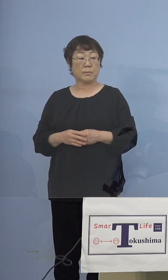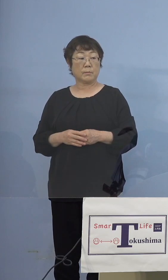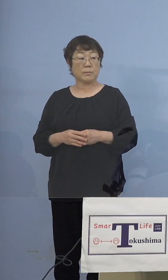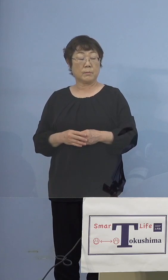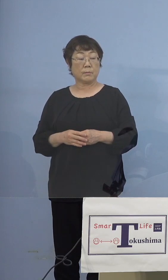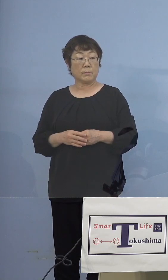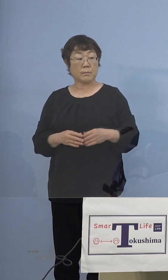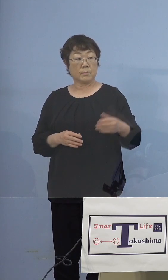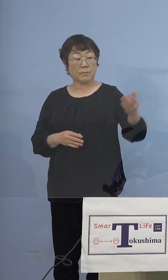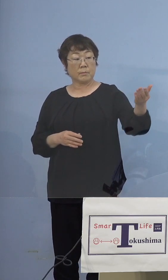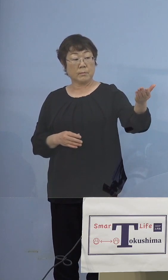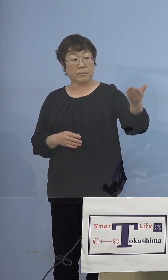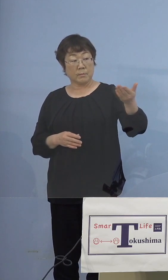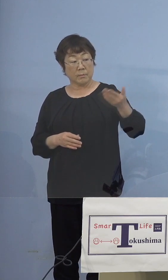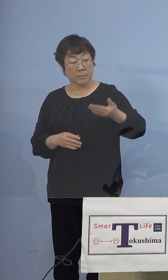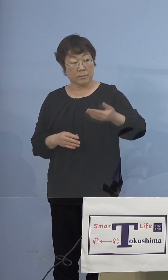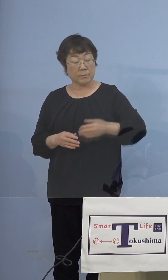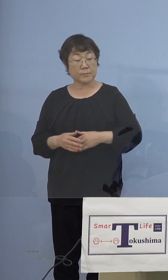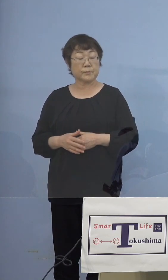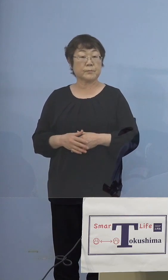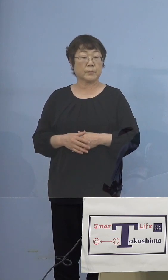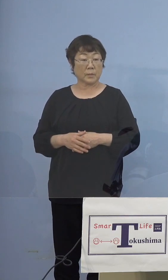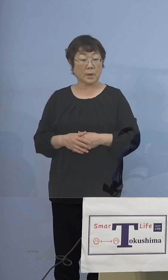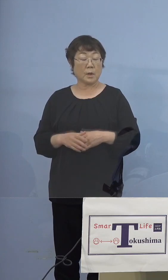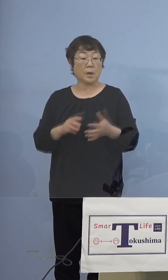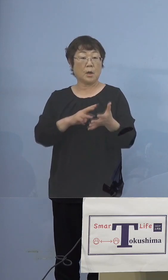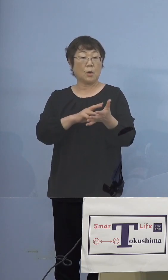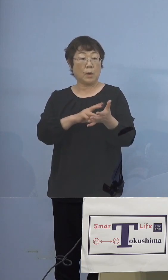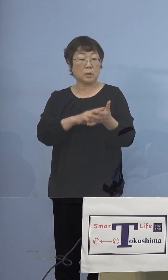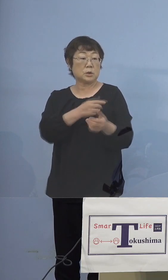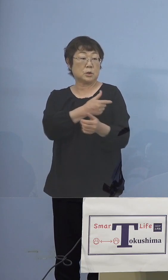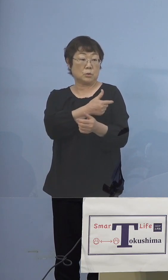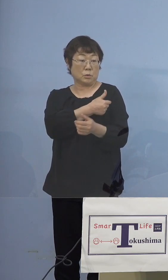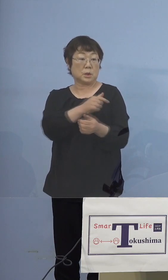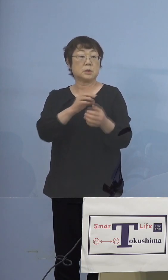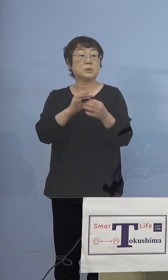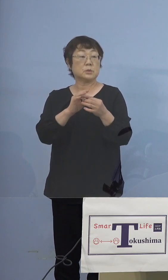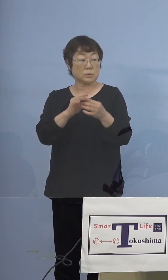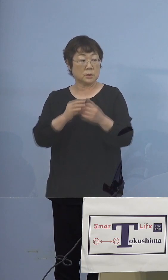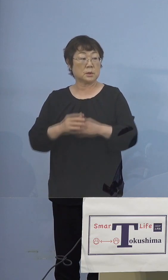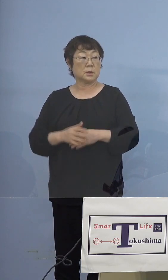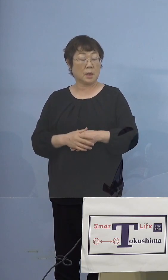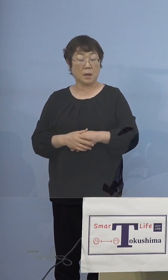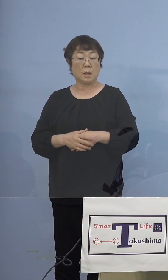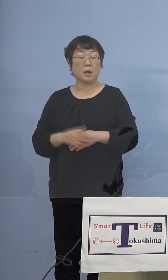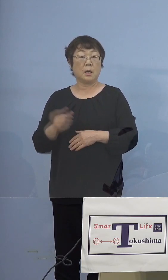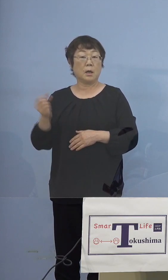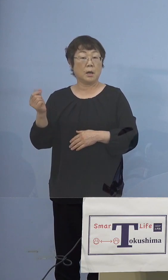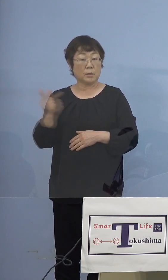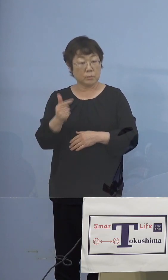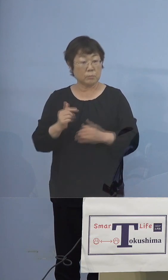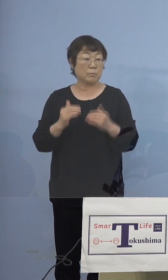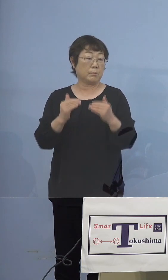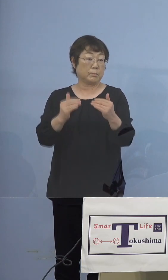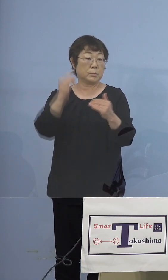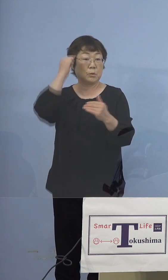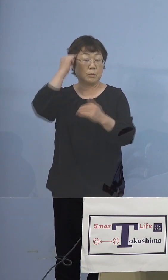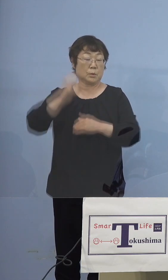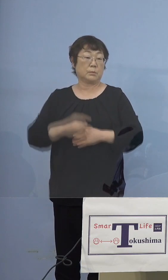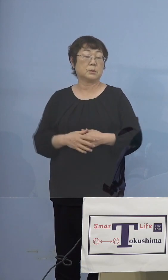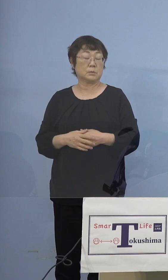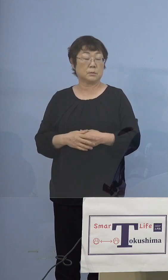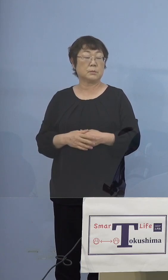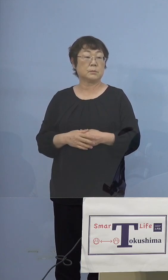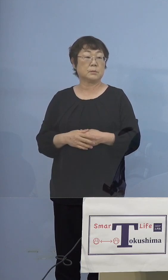よろしいですか、 はい。 ワクチンの接種がですね、かなり、早く進み出したと思うんですけども、その中